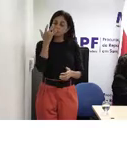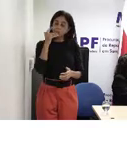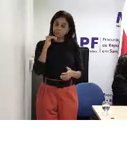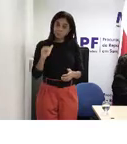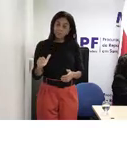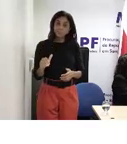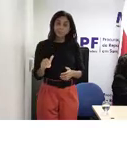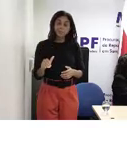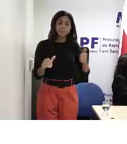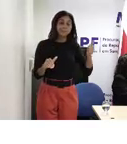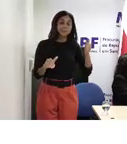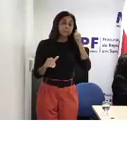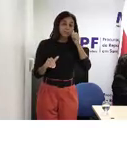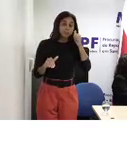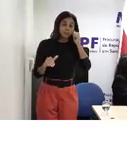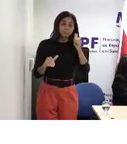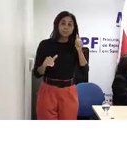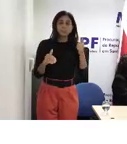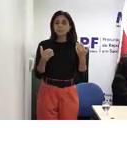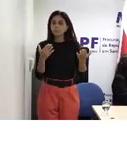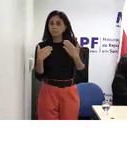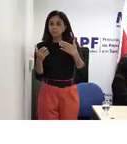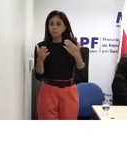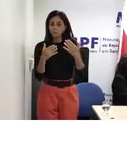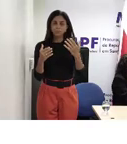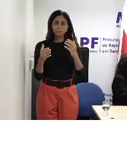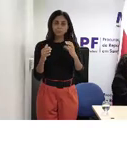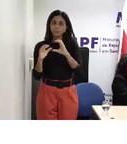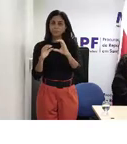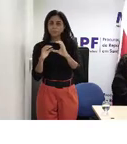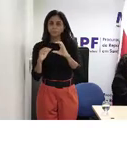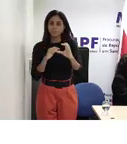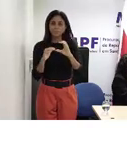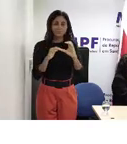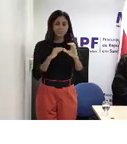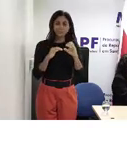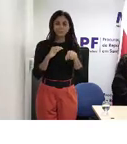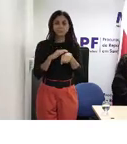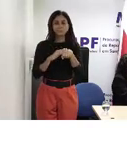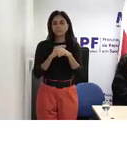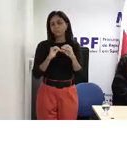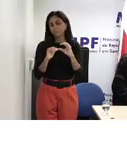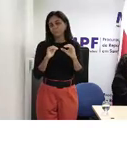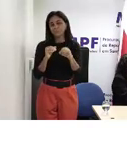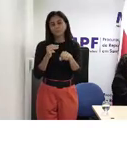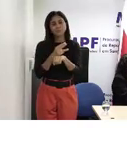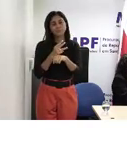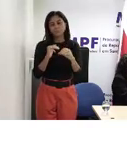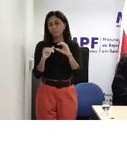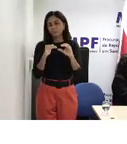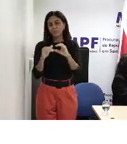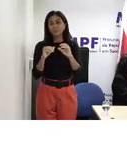uma mulher e aceitou em seguida esse perfil pediu o celular dela a partir daí passaram a conversar pelo WhatsApp e foi quando começaram as